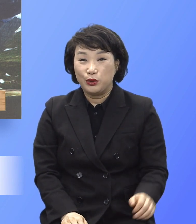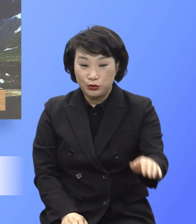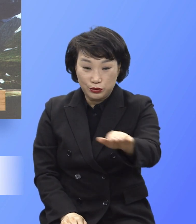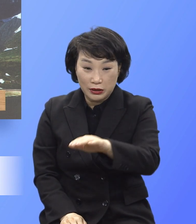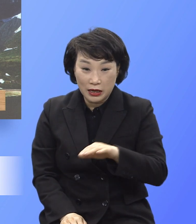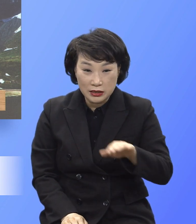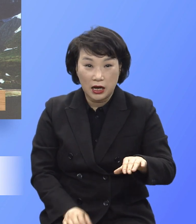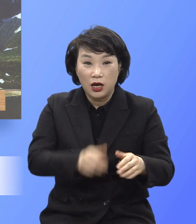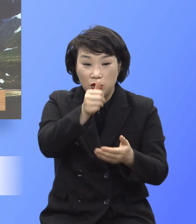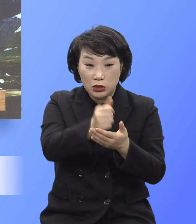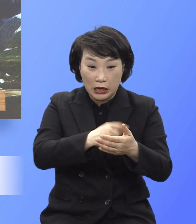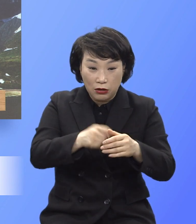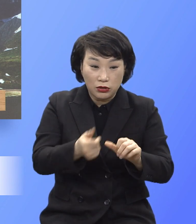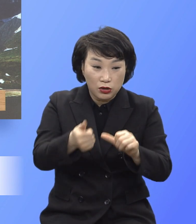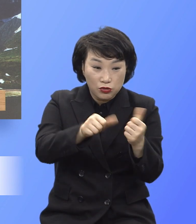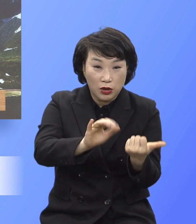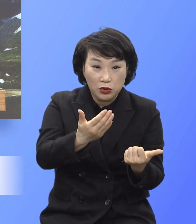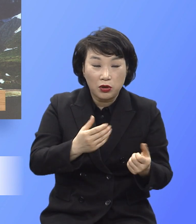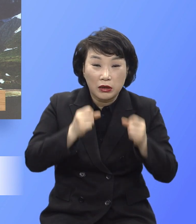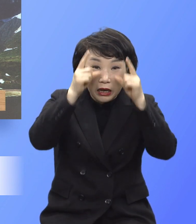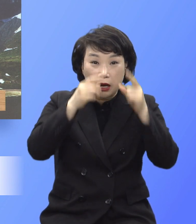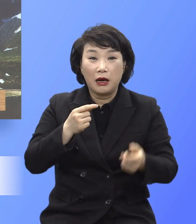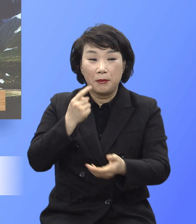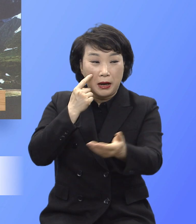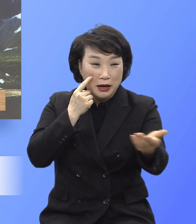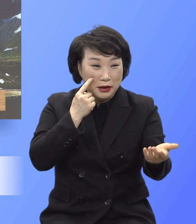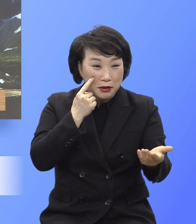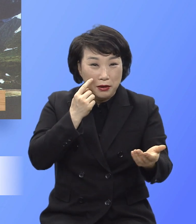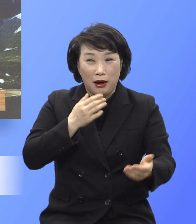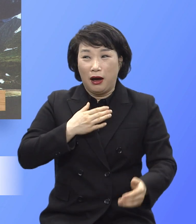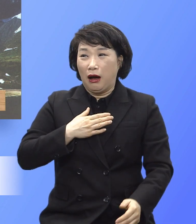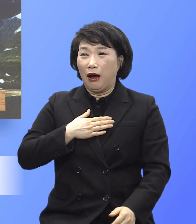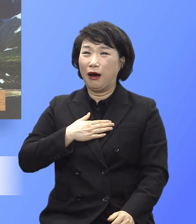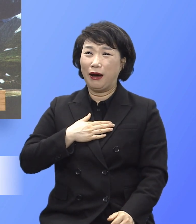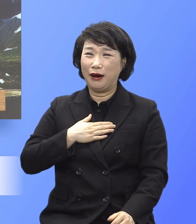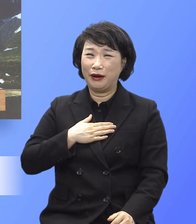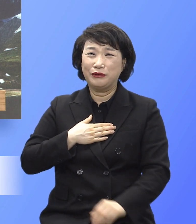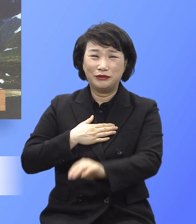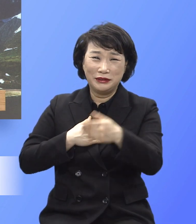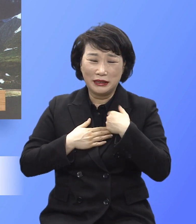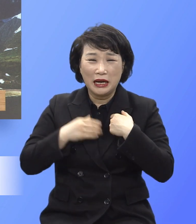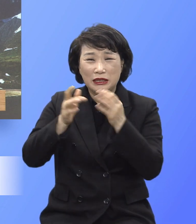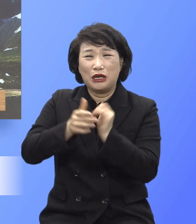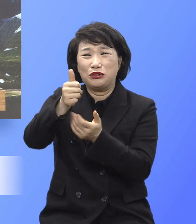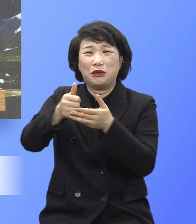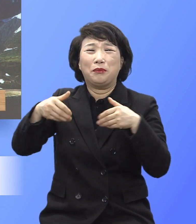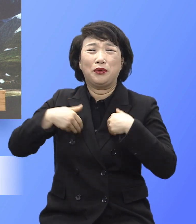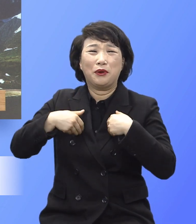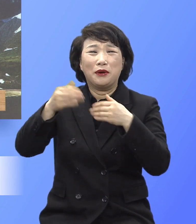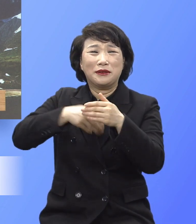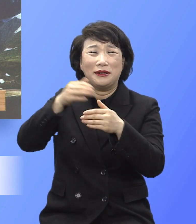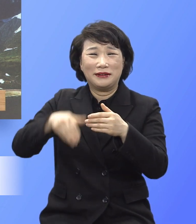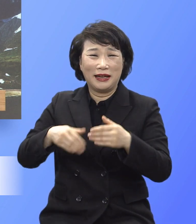우리가 죄 아래서 죽게 된 것을 깨달으면 얼마나 우리에게 예수가 필요한